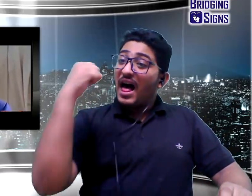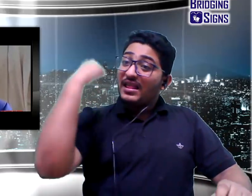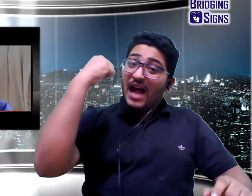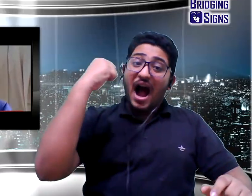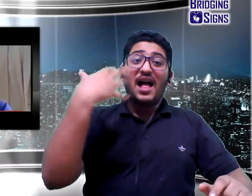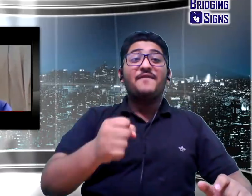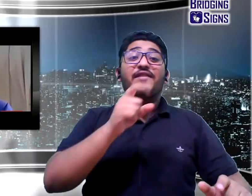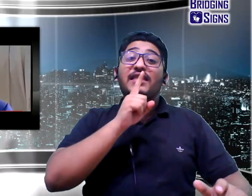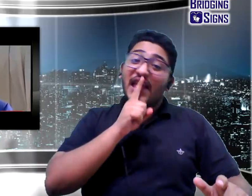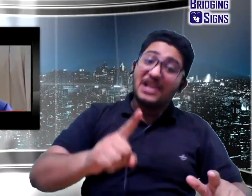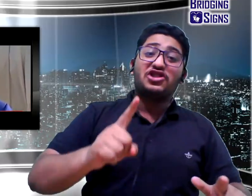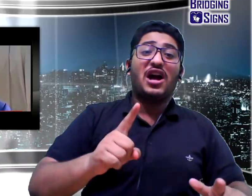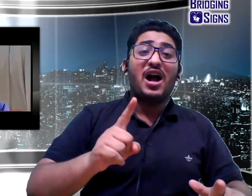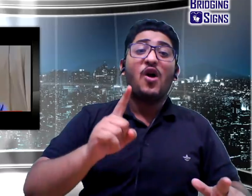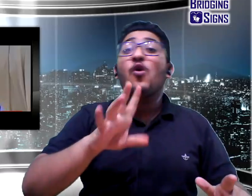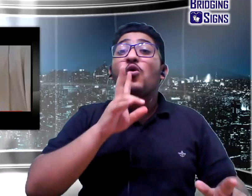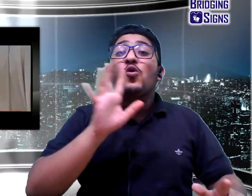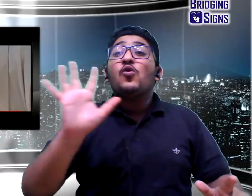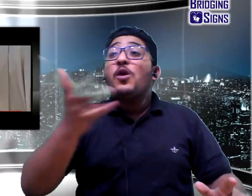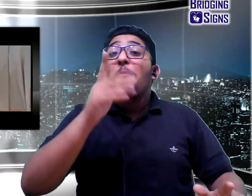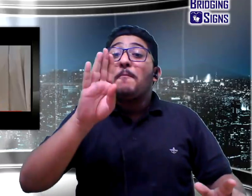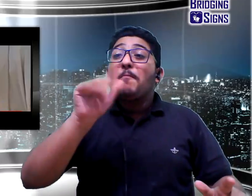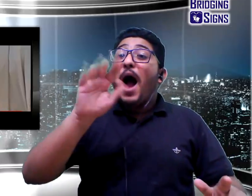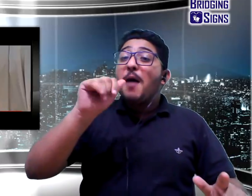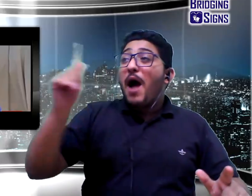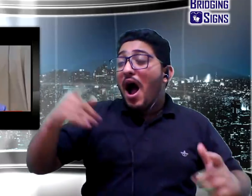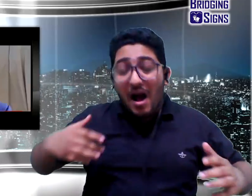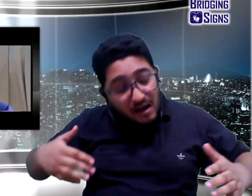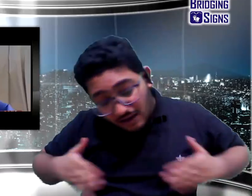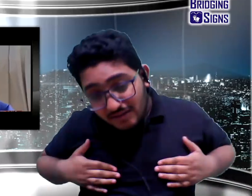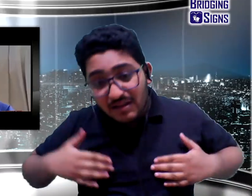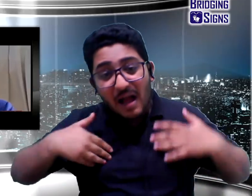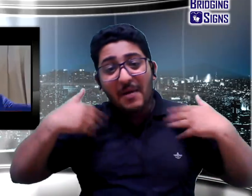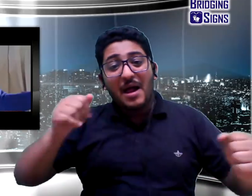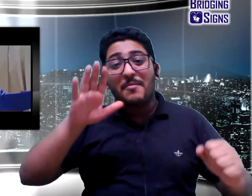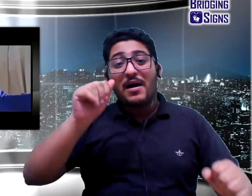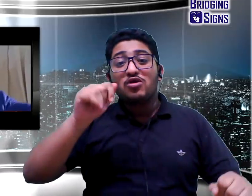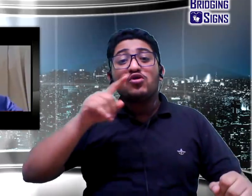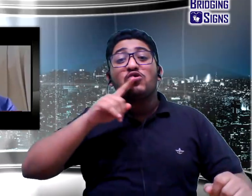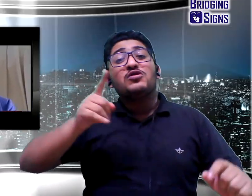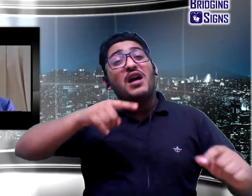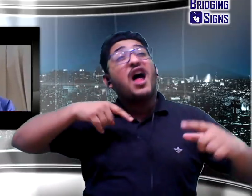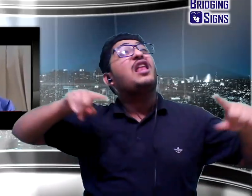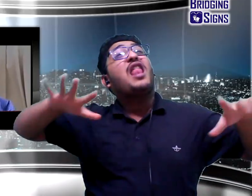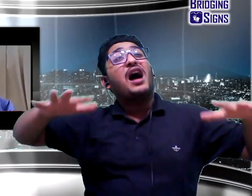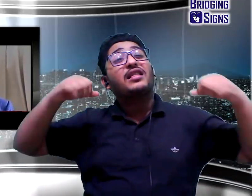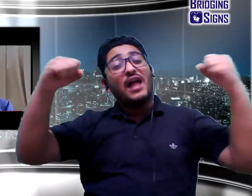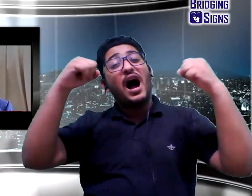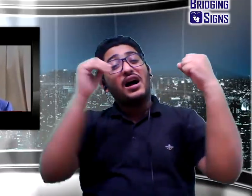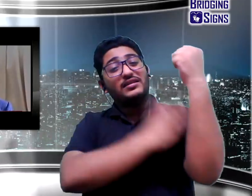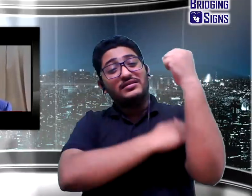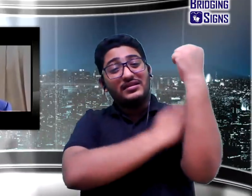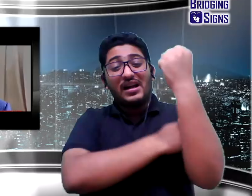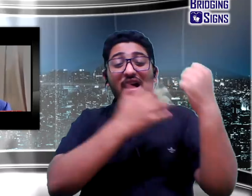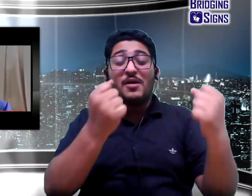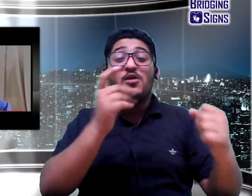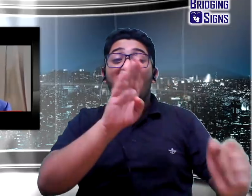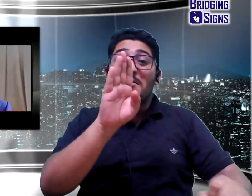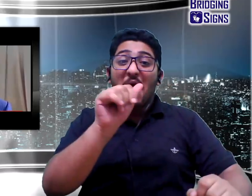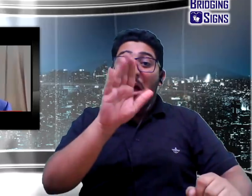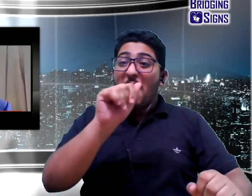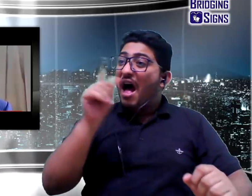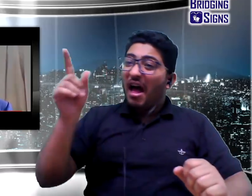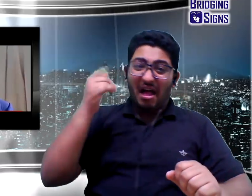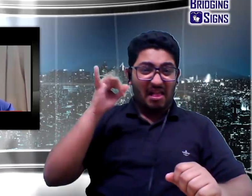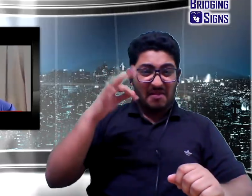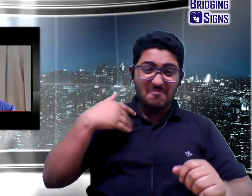प्रकाशित करन दे विच कोई डर नहीं। बाबे दे लांघे नूं जिन्हें हलारा दिता वह लख दा, ते जिन्हें बाबे दे लांघे